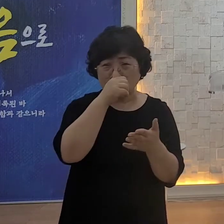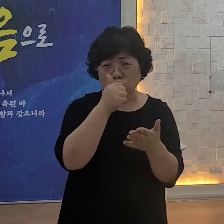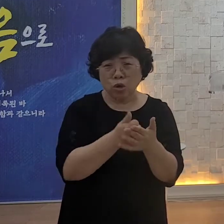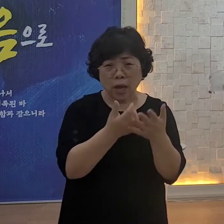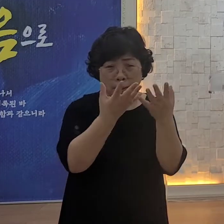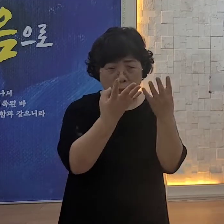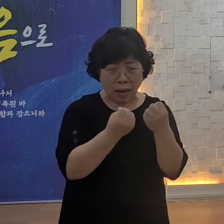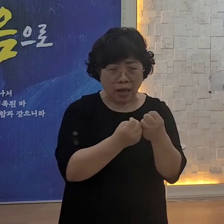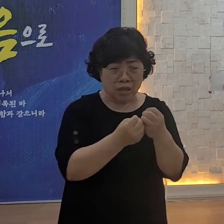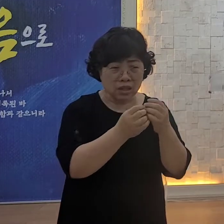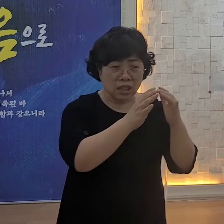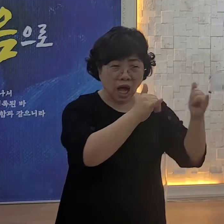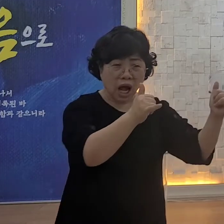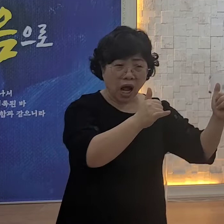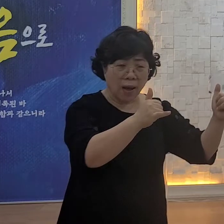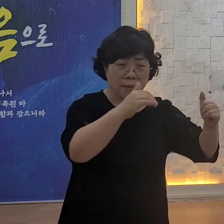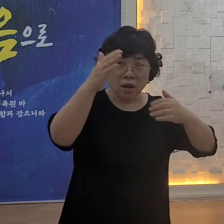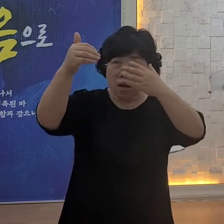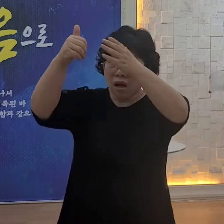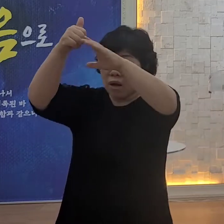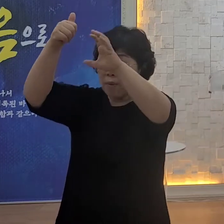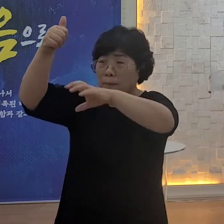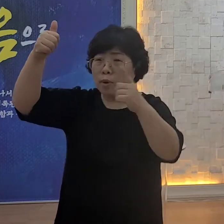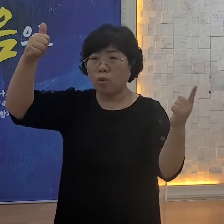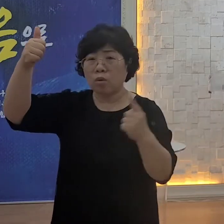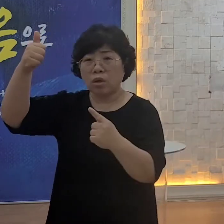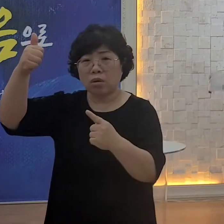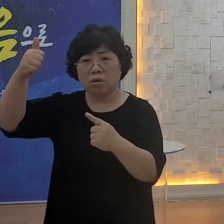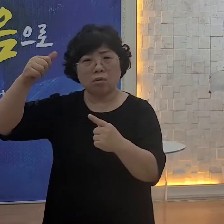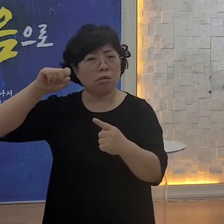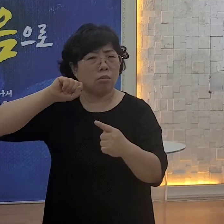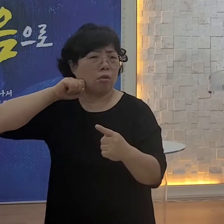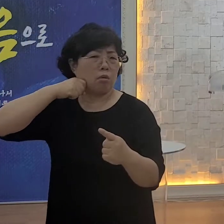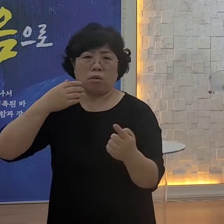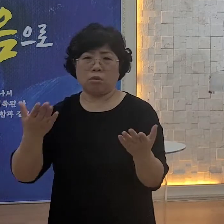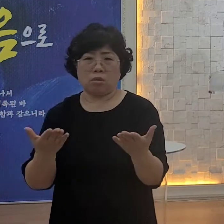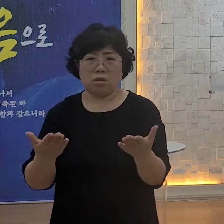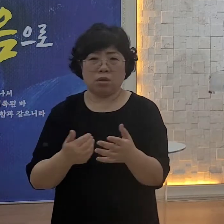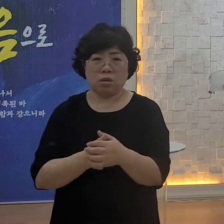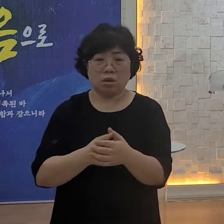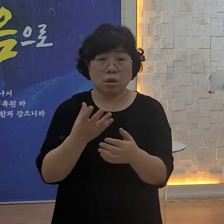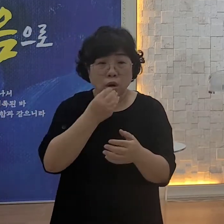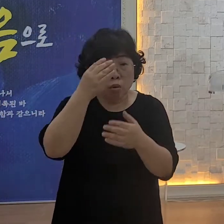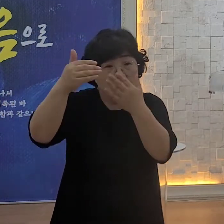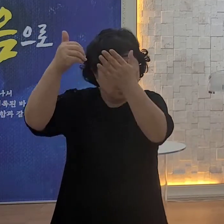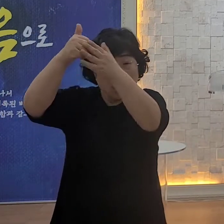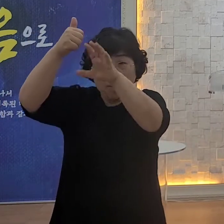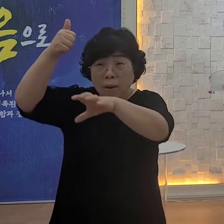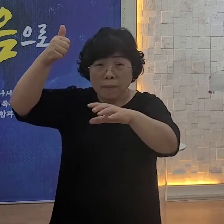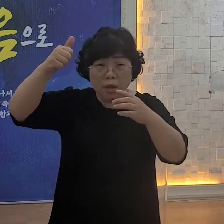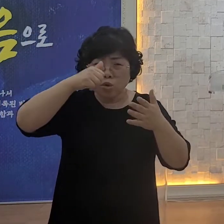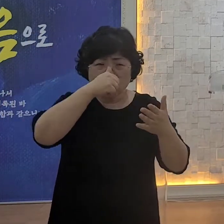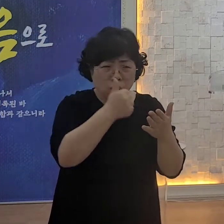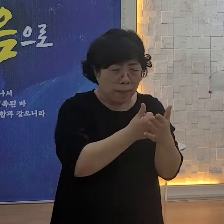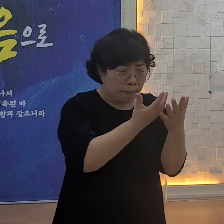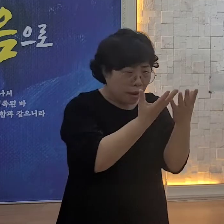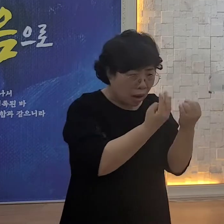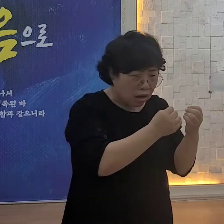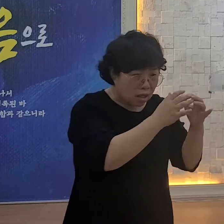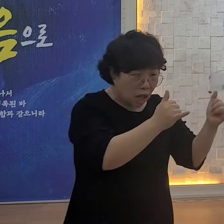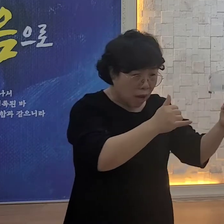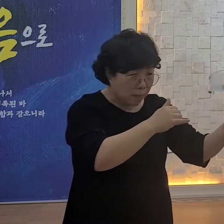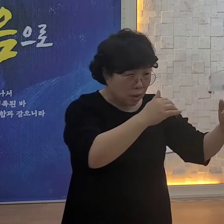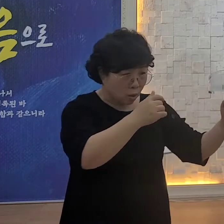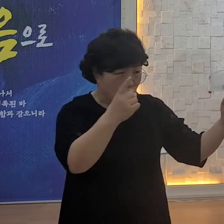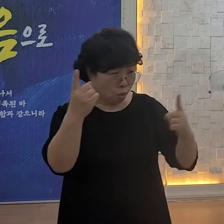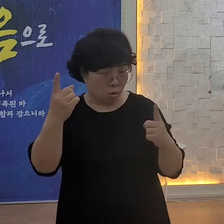앞에 나아간다는 이 사실 자체가 아주 어려운 일이었습니다. 거룩하신 하나님 앞에 이 죄 많은 인간이 하나님 앞에